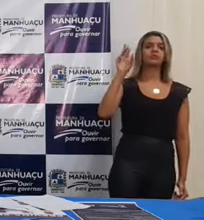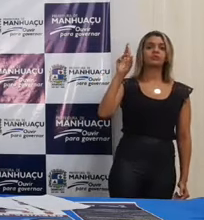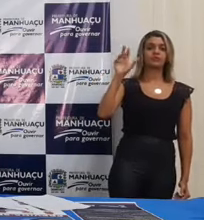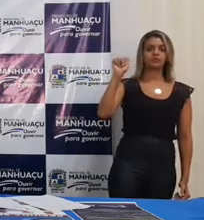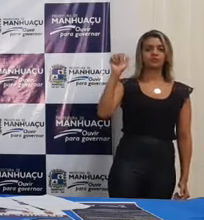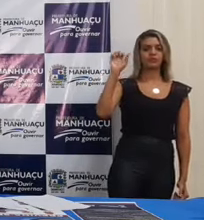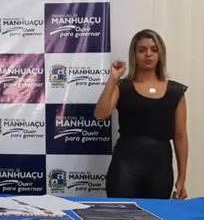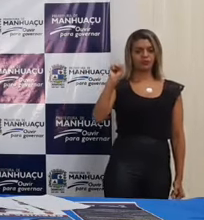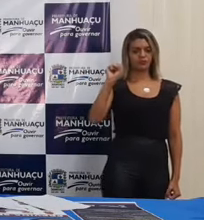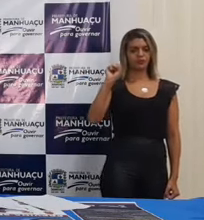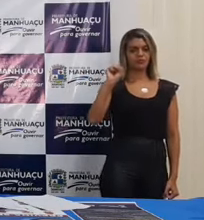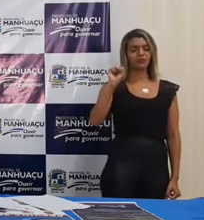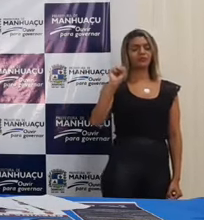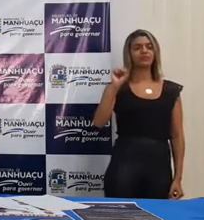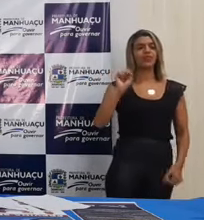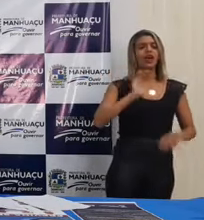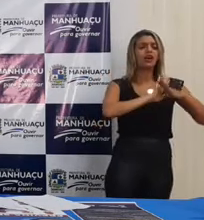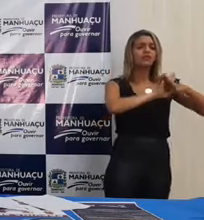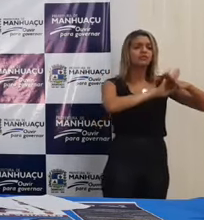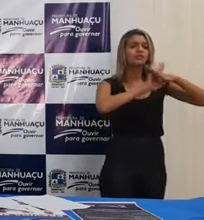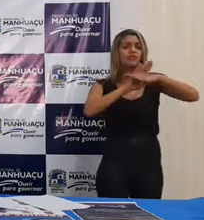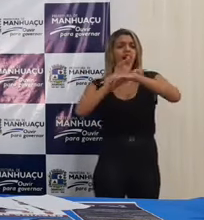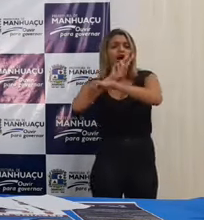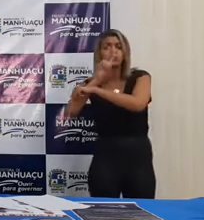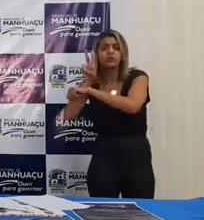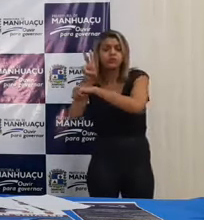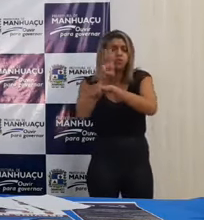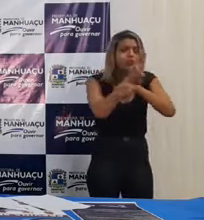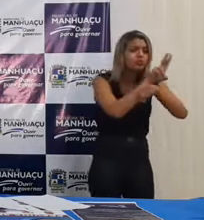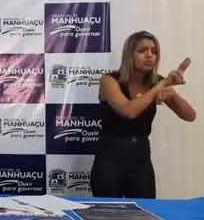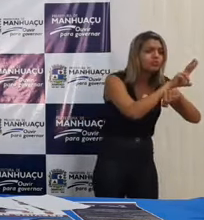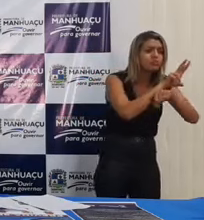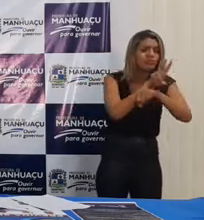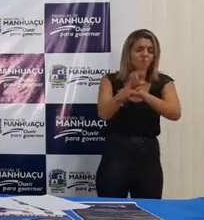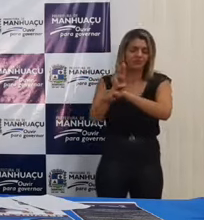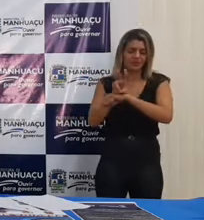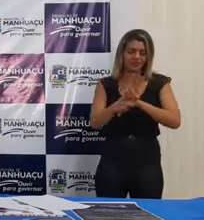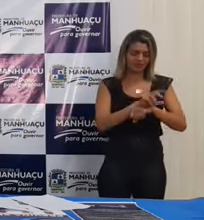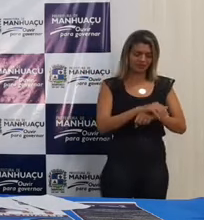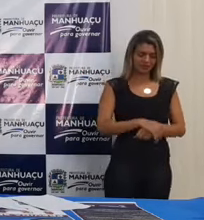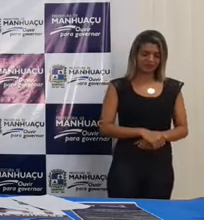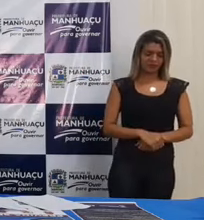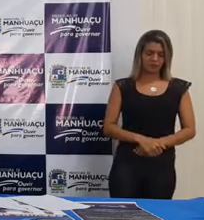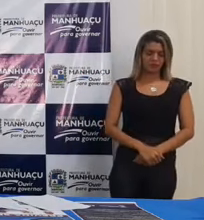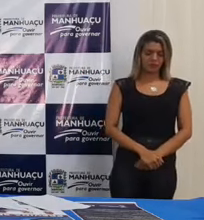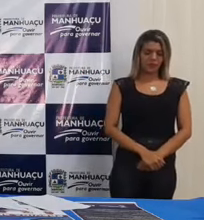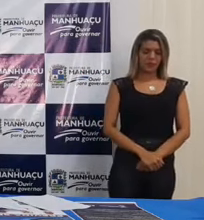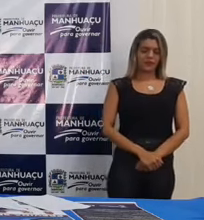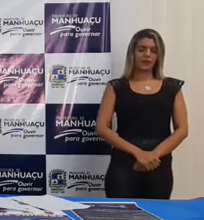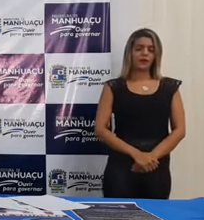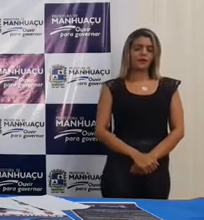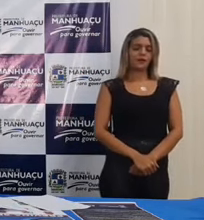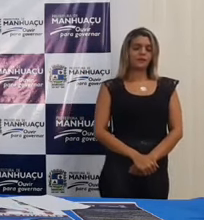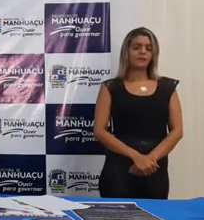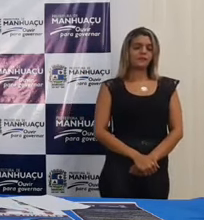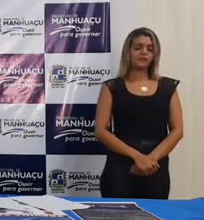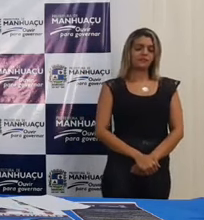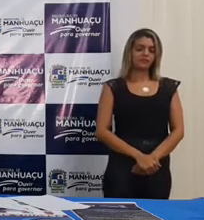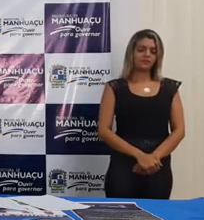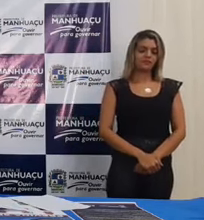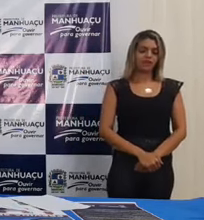fiscalização, e o âmbito nosso de trabalho a partir de hoje vai ser uma conscientização. Conscientização de quê?